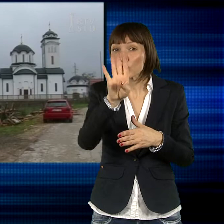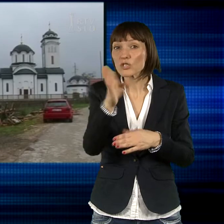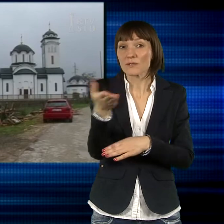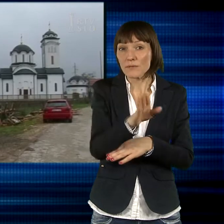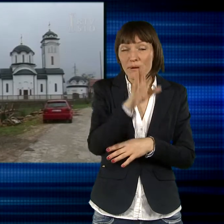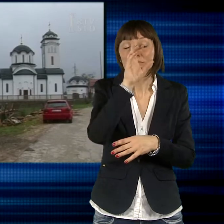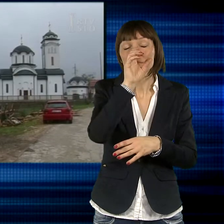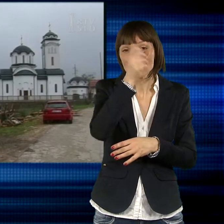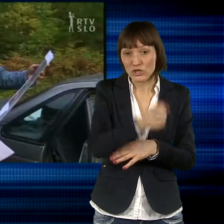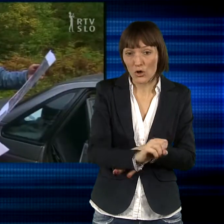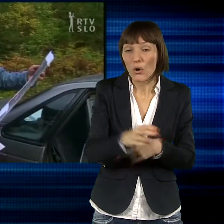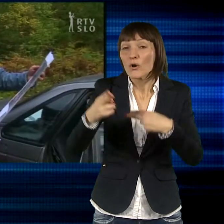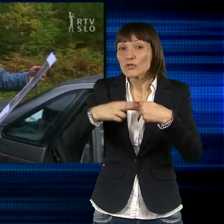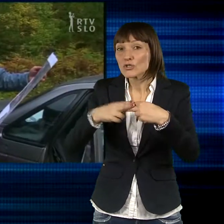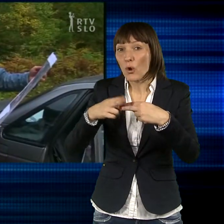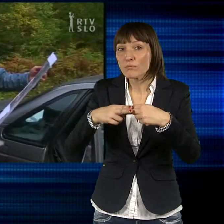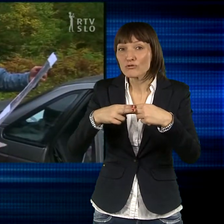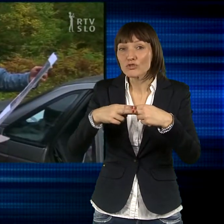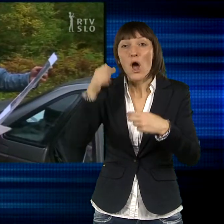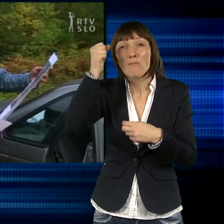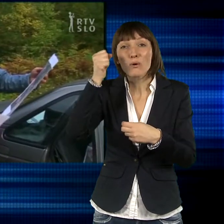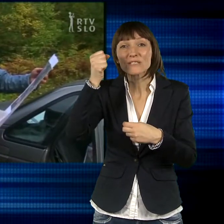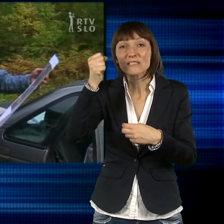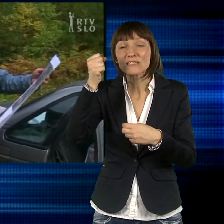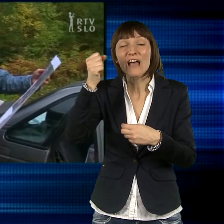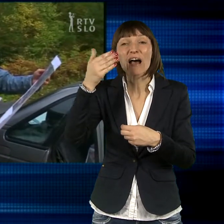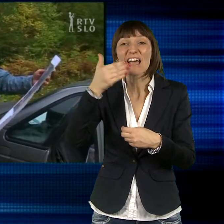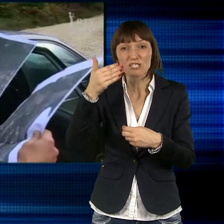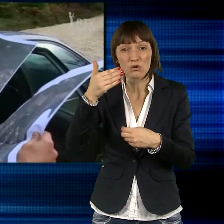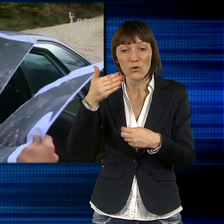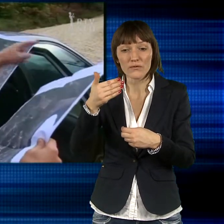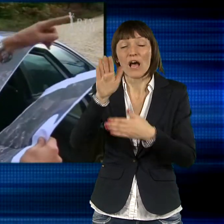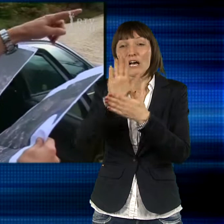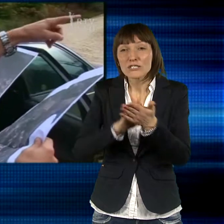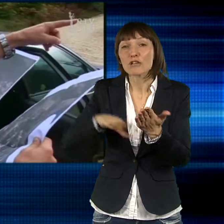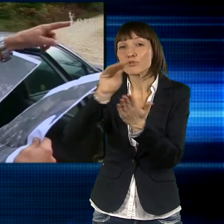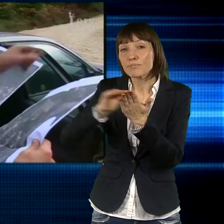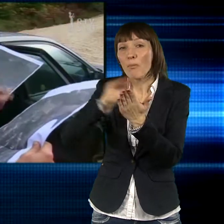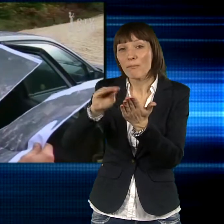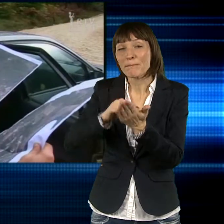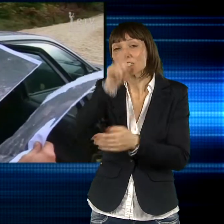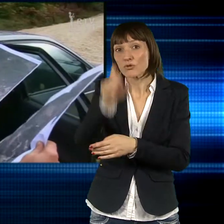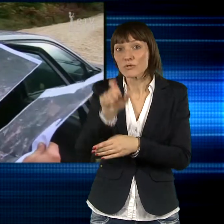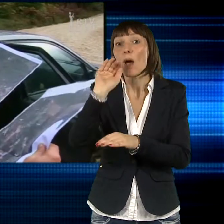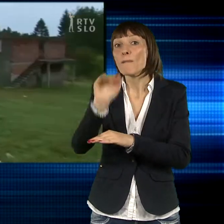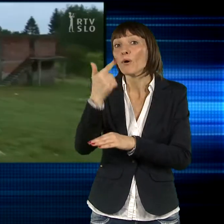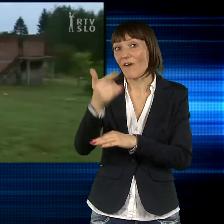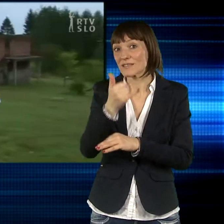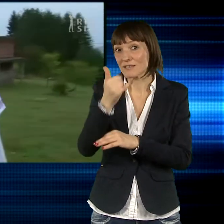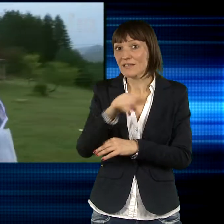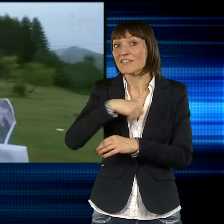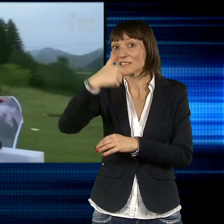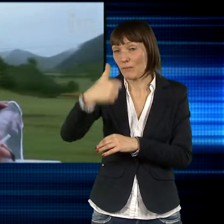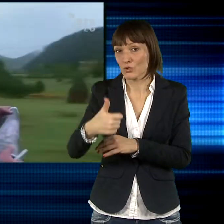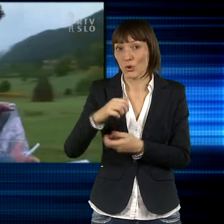trupla slonov, so v nam bližnji evropski državi Bosni in Hercegovini začeli izvajati prvo uradno štetje prebivalstva po več kot 20